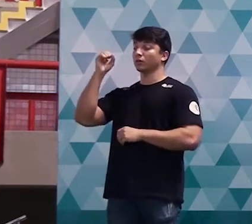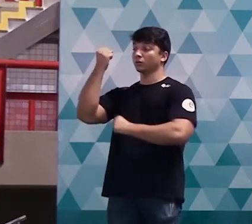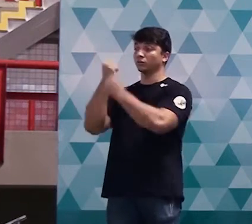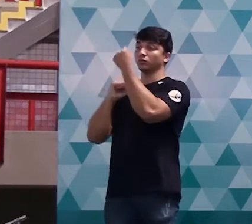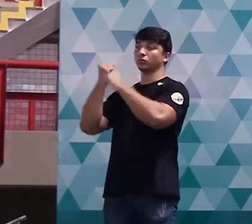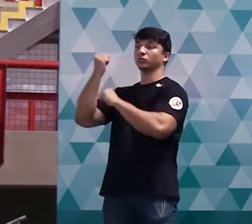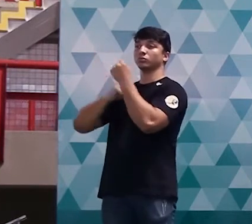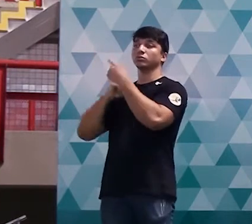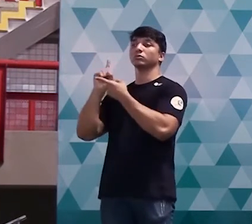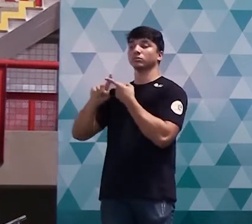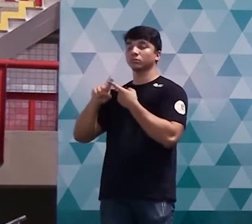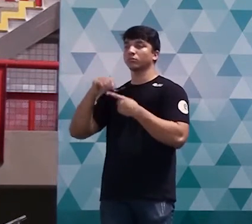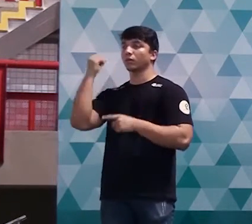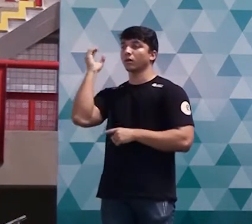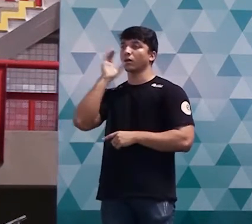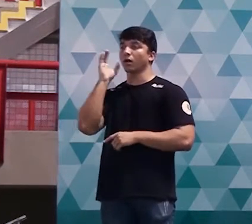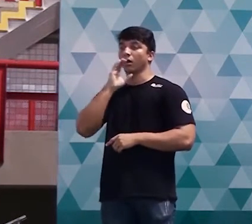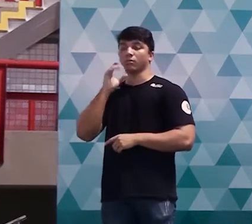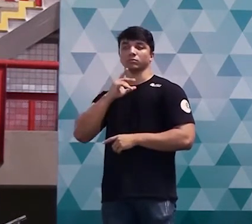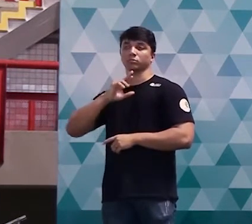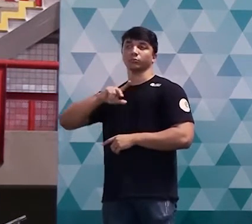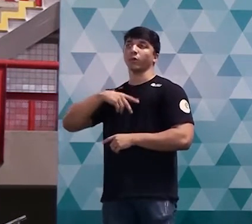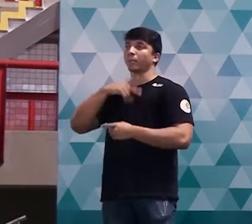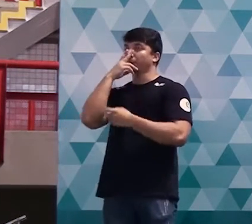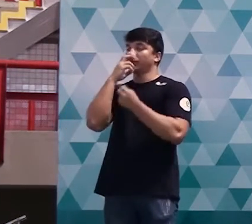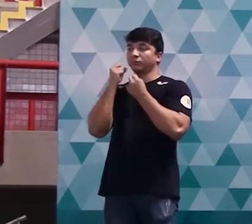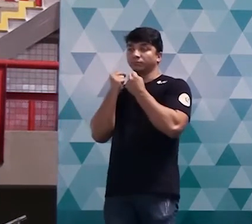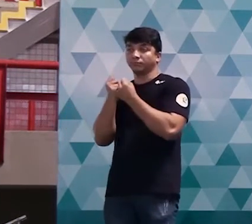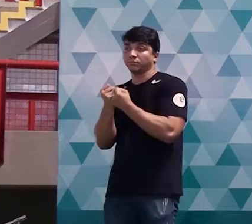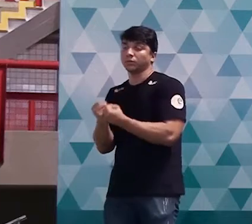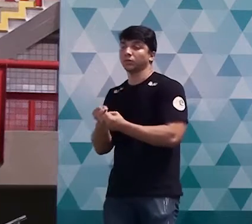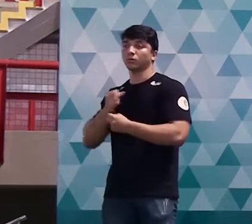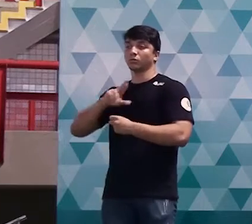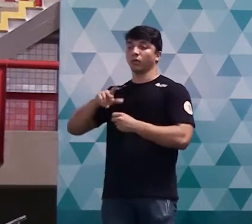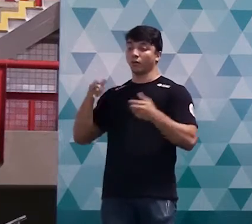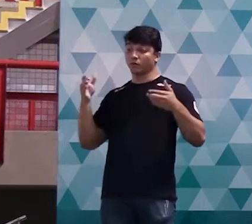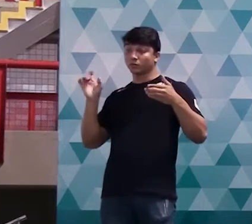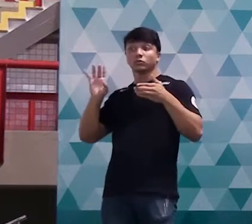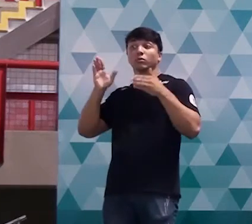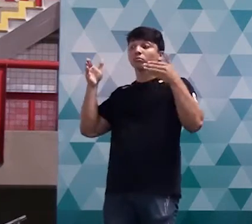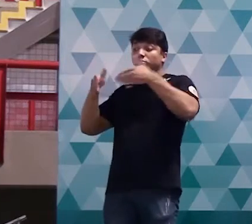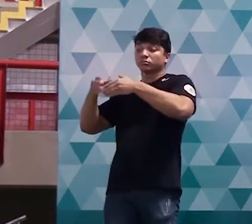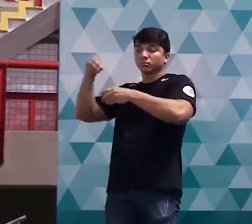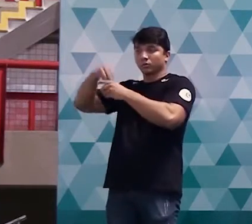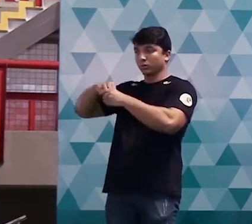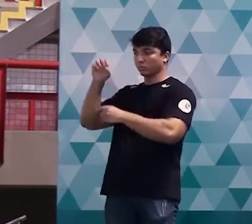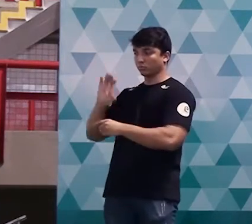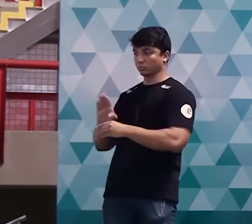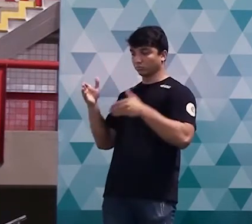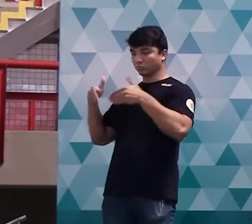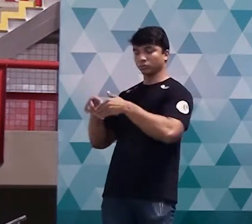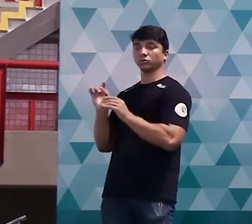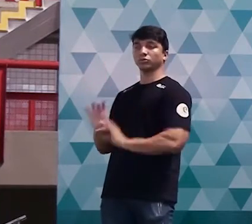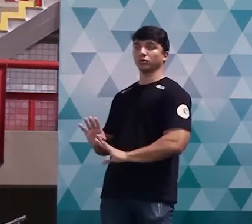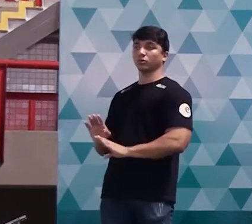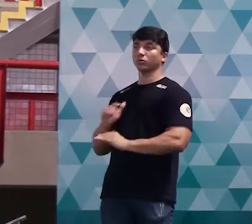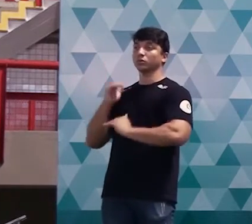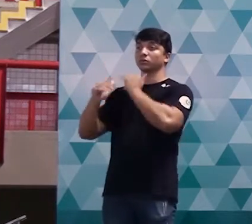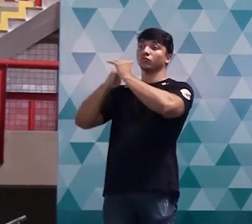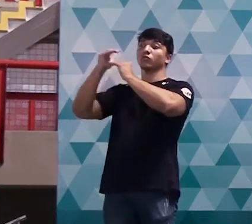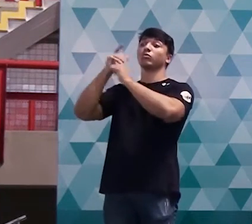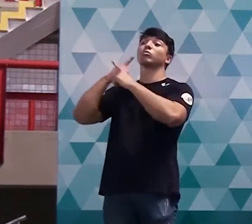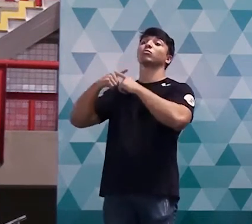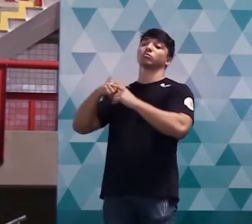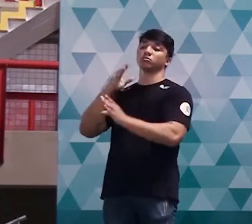muito rápido também, não era uma indústria pesada, ela era voltada para o mercado interno. E só conseguiu se desenvolver